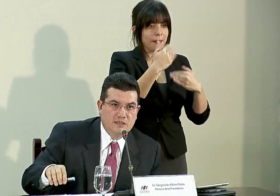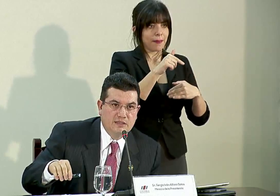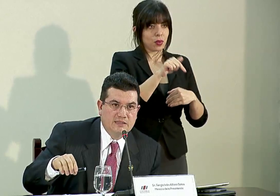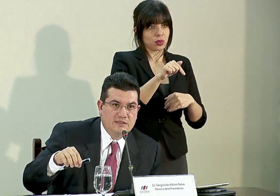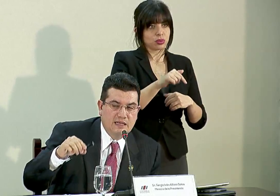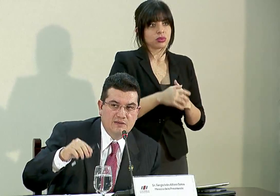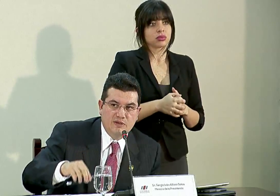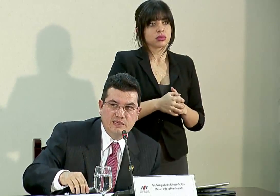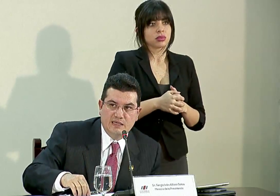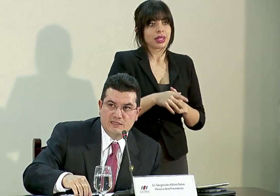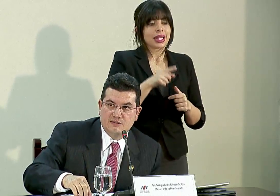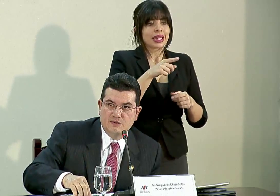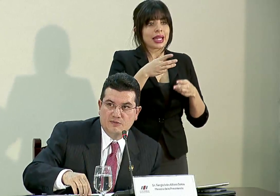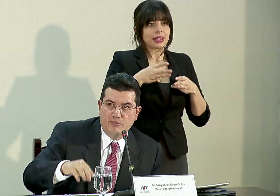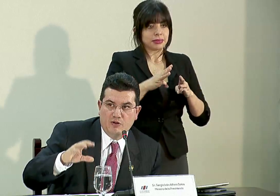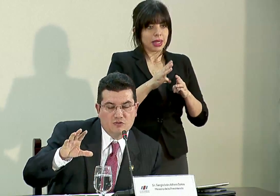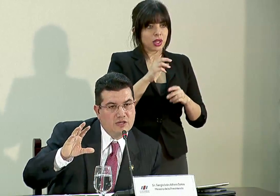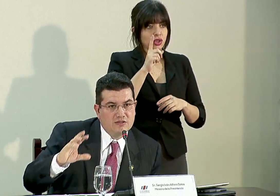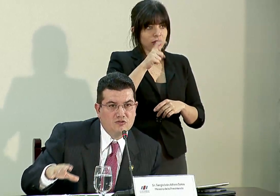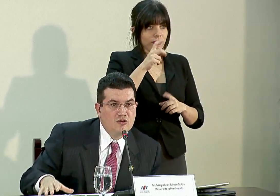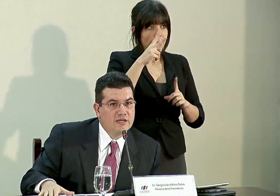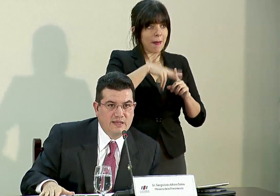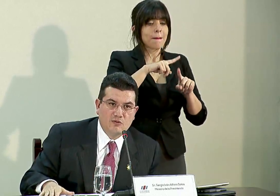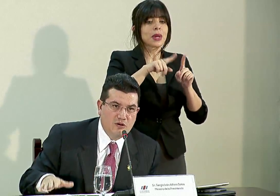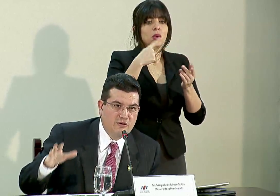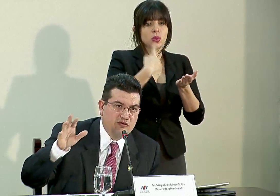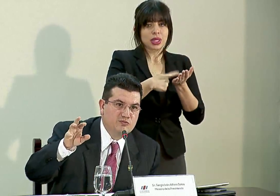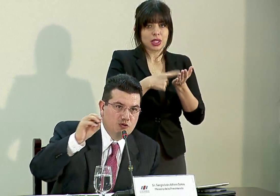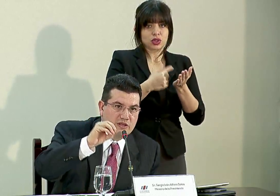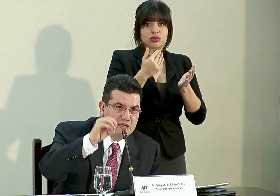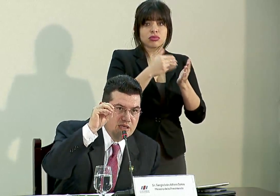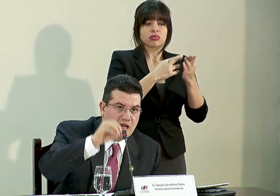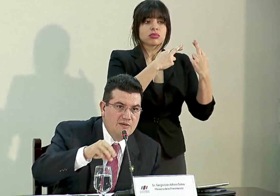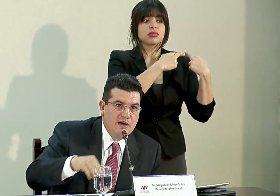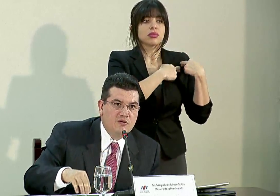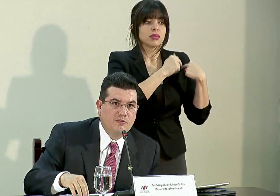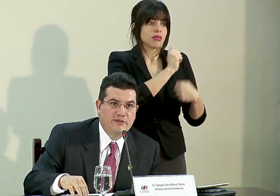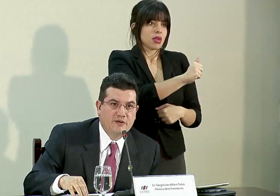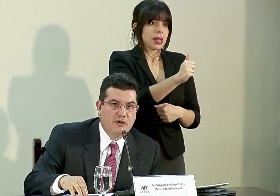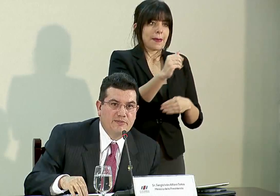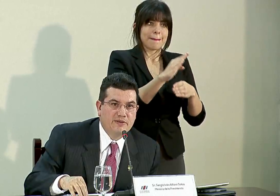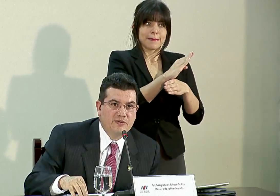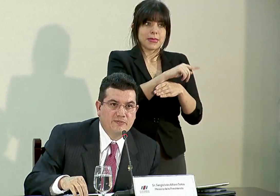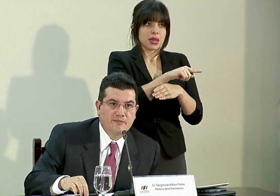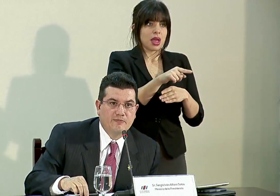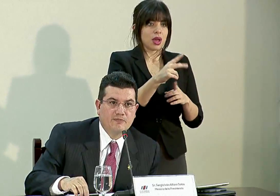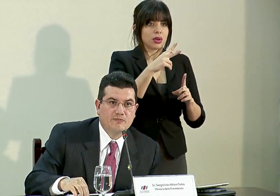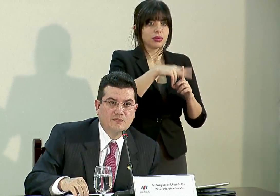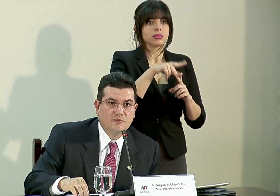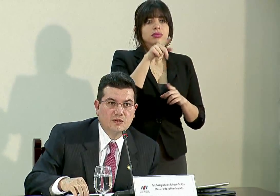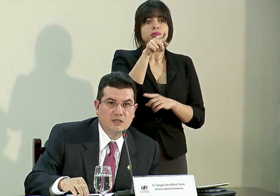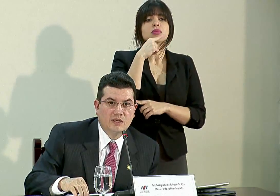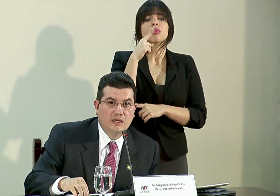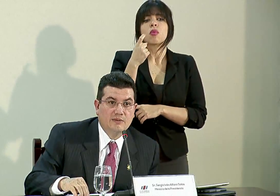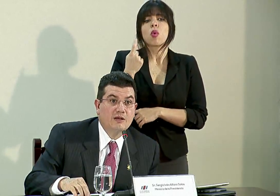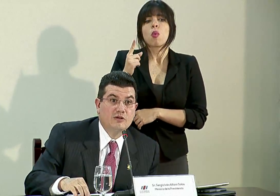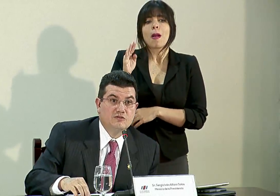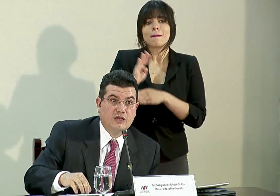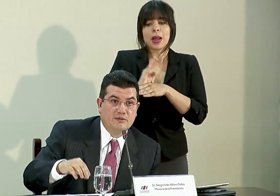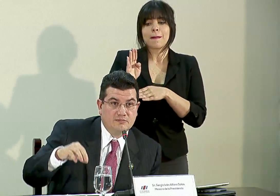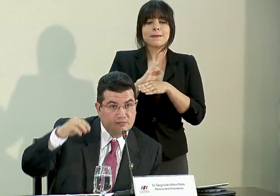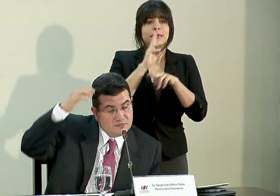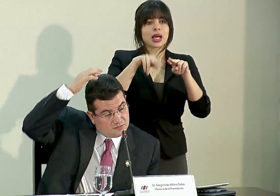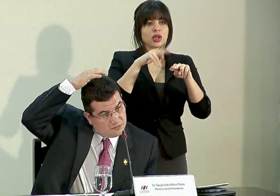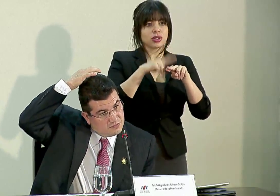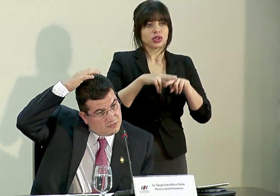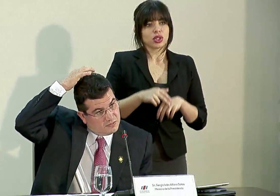las medidas pero es una discusión que de nuevo le corresponde al banco particularmente el Banco